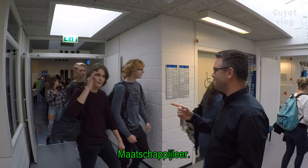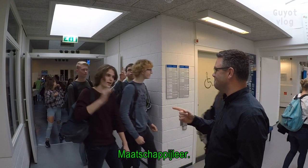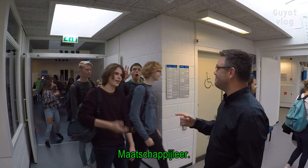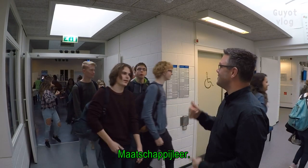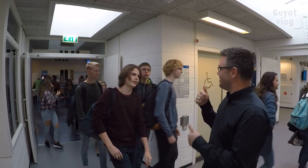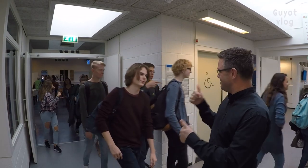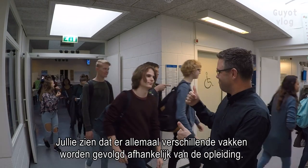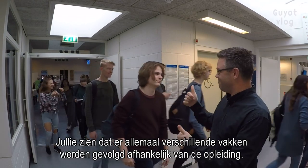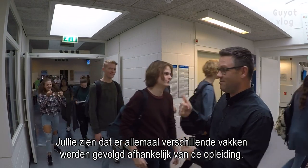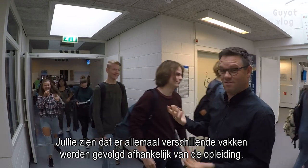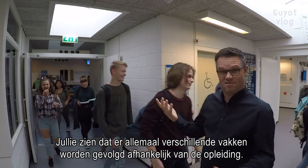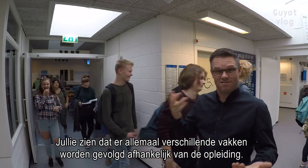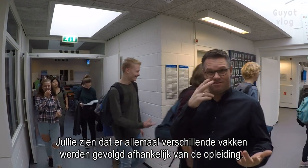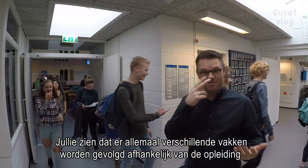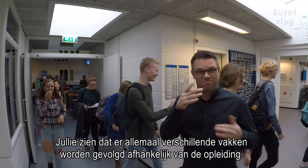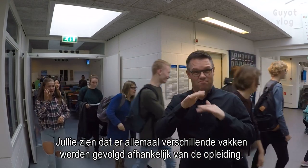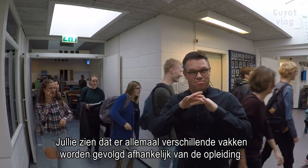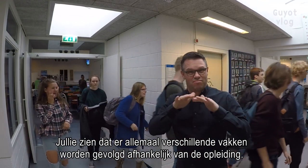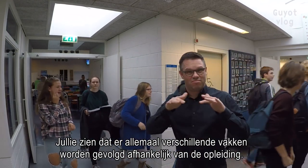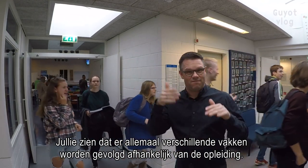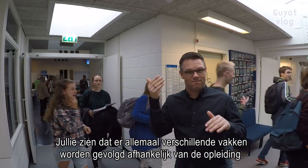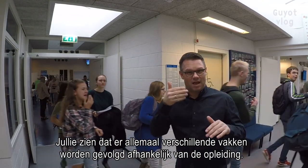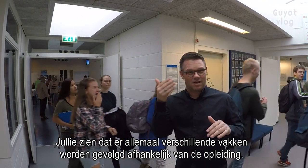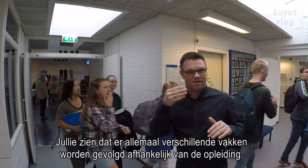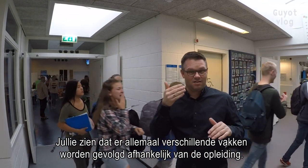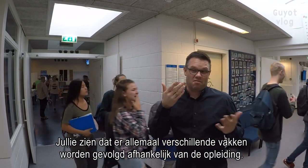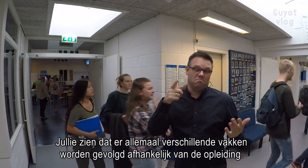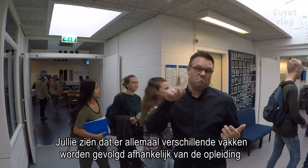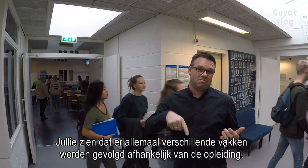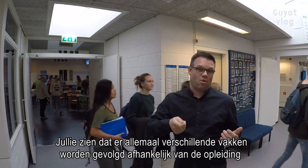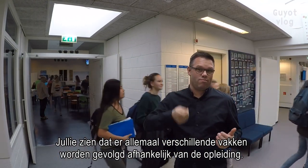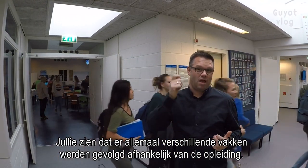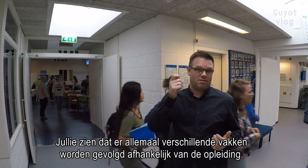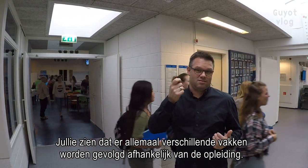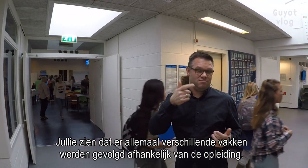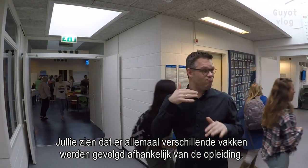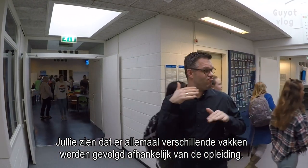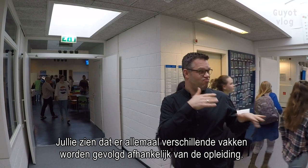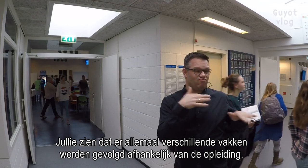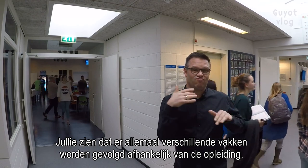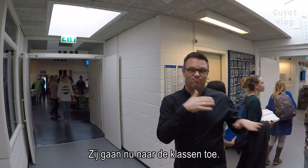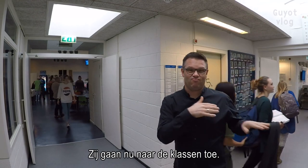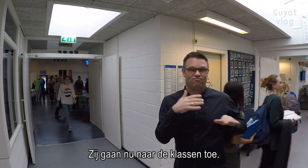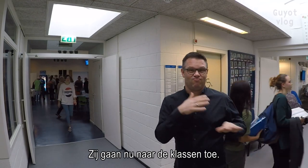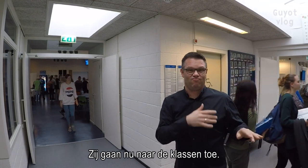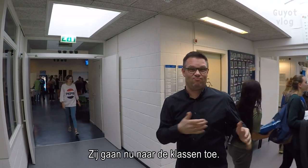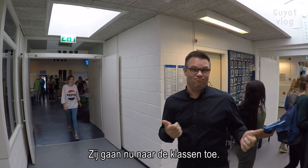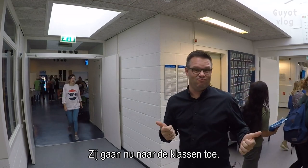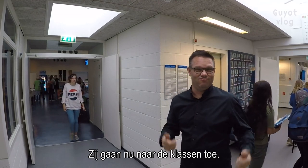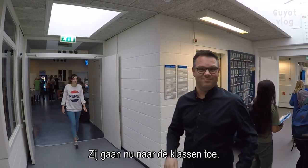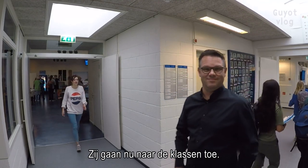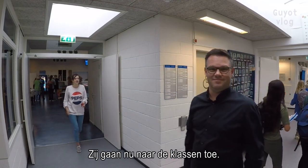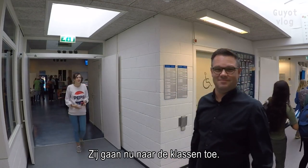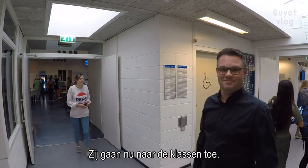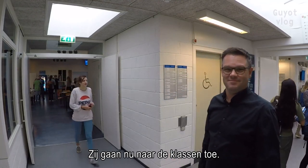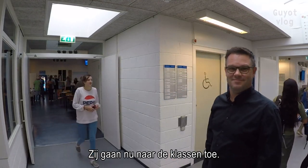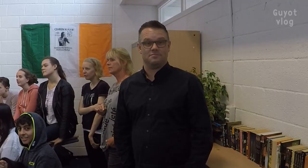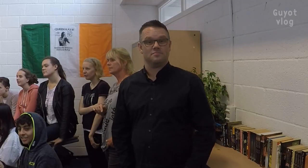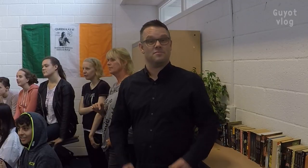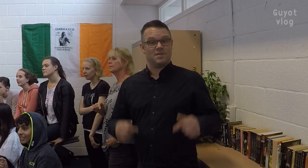Maatschappijleer. Jullie zien het al, allemaal verschillende vakken worden er gevolgd afhankelijk van de opleiding. Zij gaan nu naar de klassen toe.